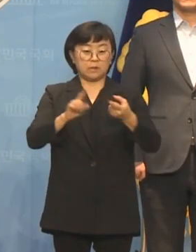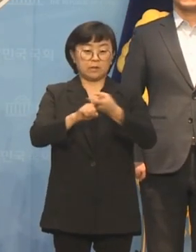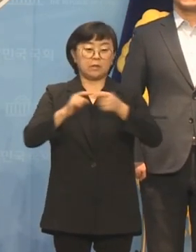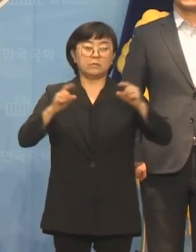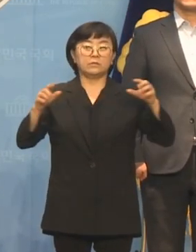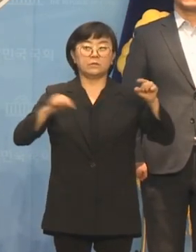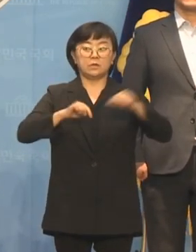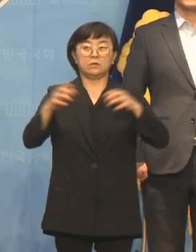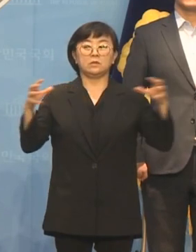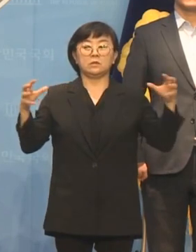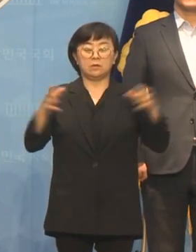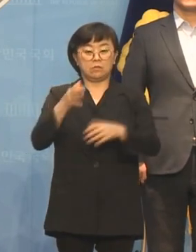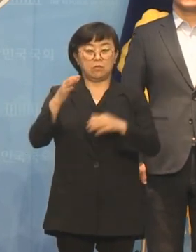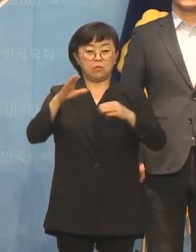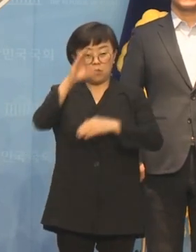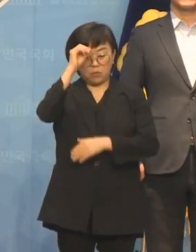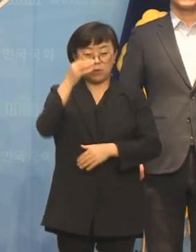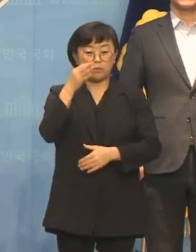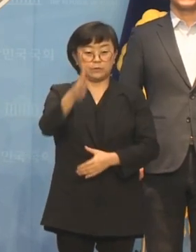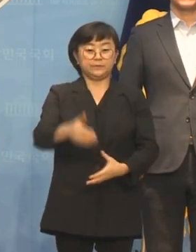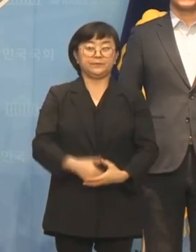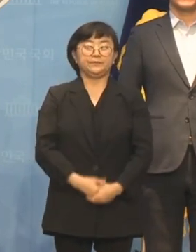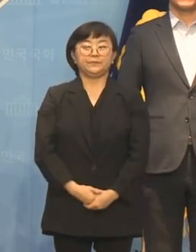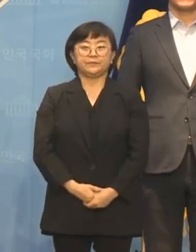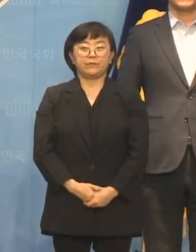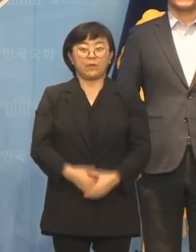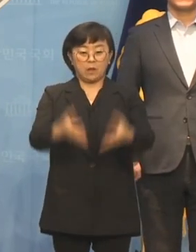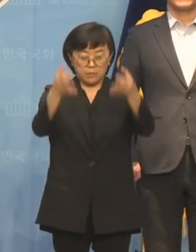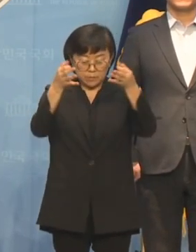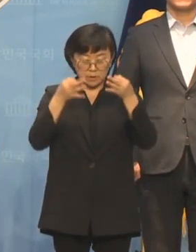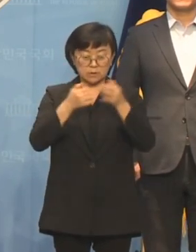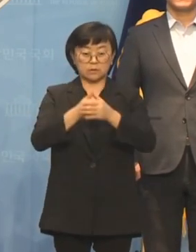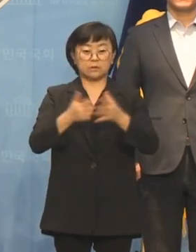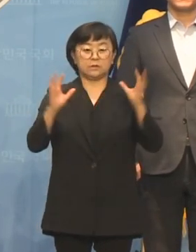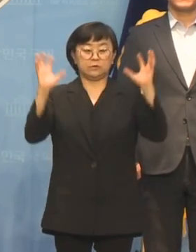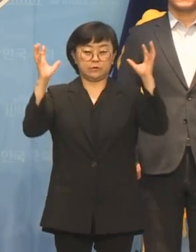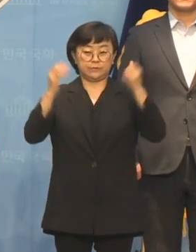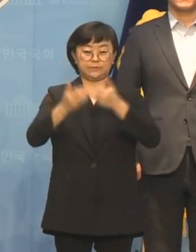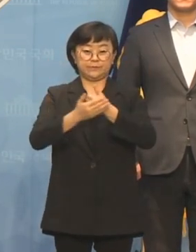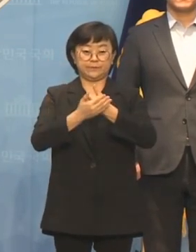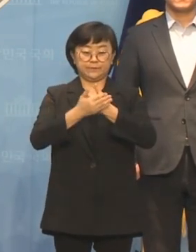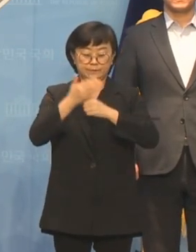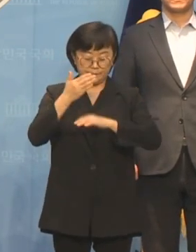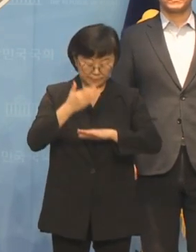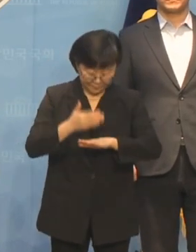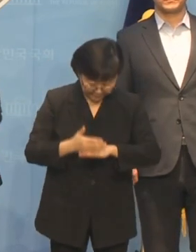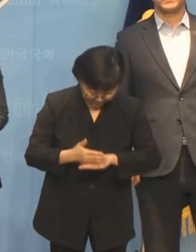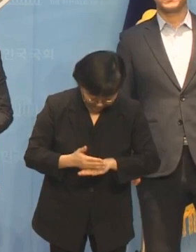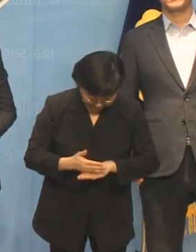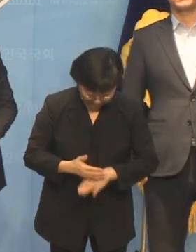연합정치의 모범을 만들어 가겠습니다. 지켜봐 주시고 응원해 주십시오. 감사합니다.